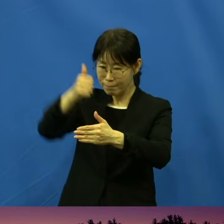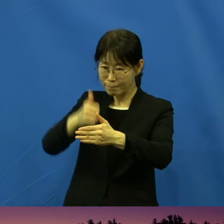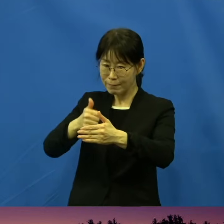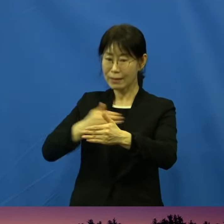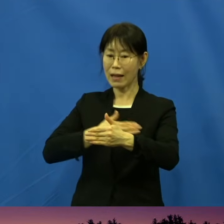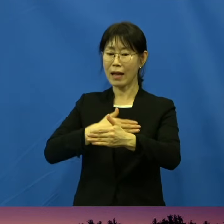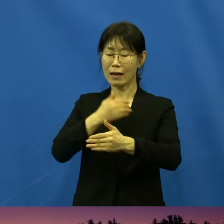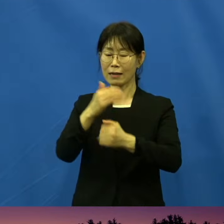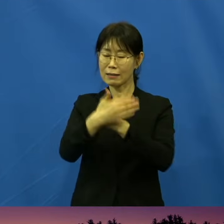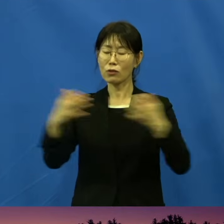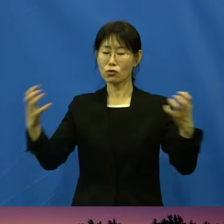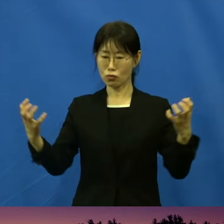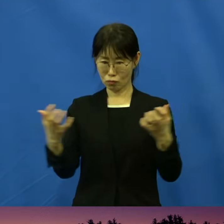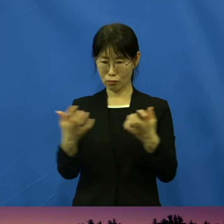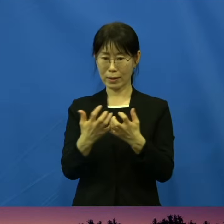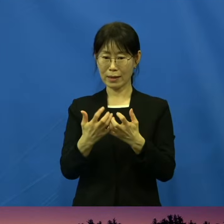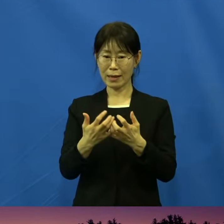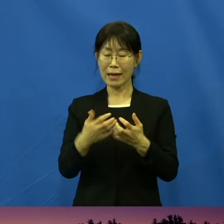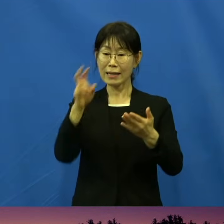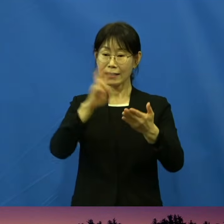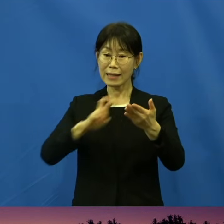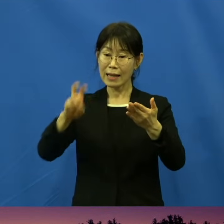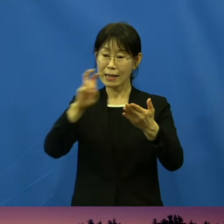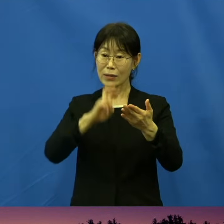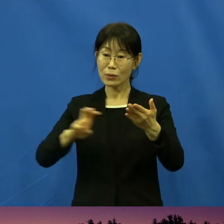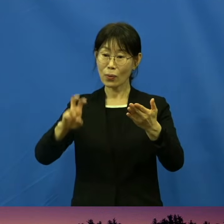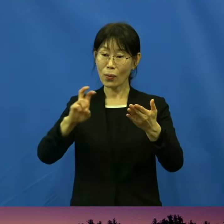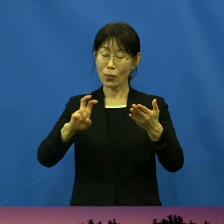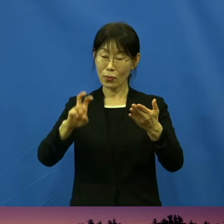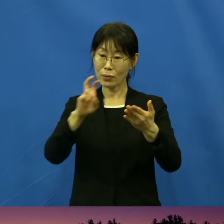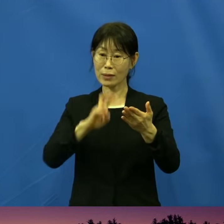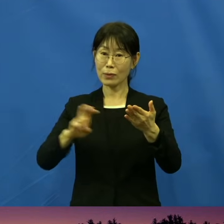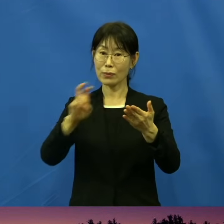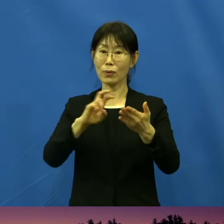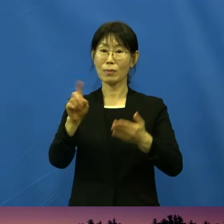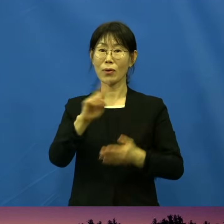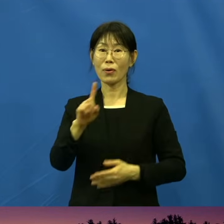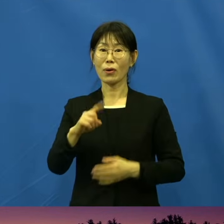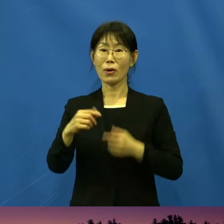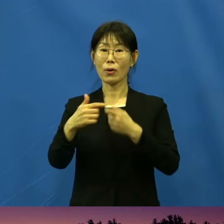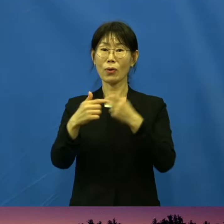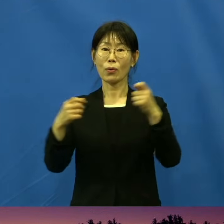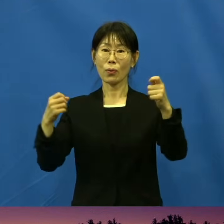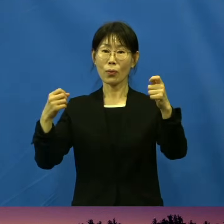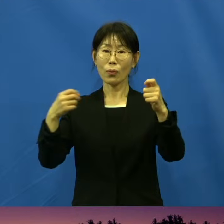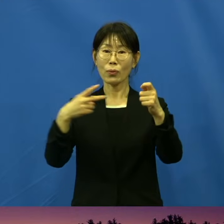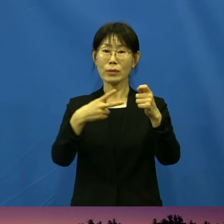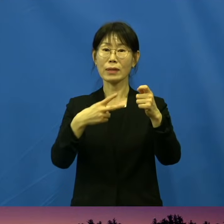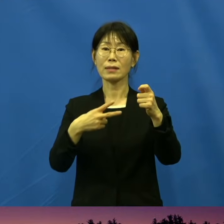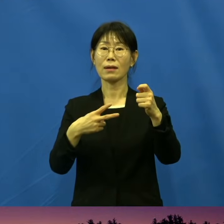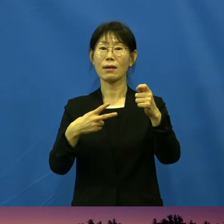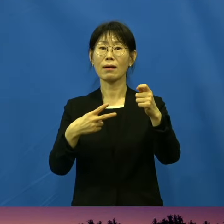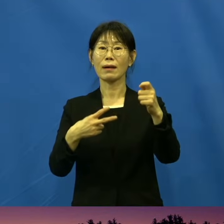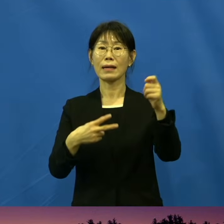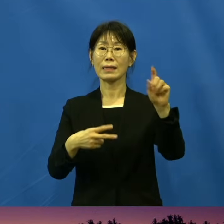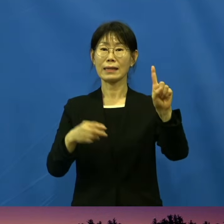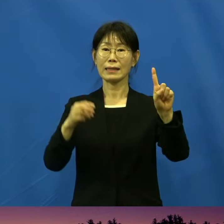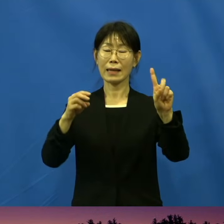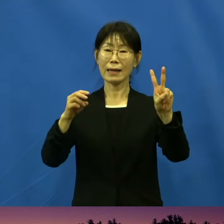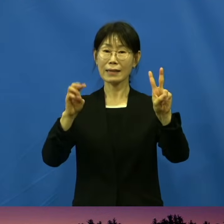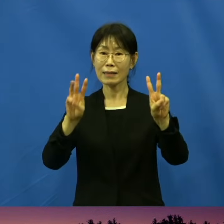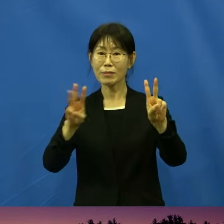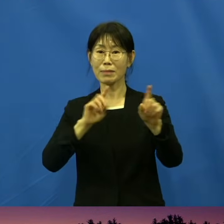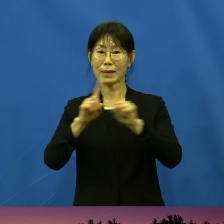많이 하잖아요. 골로새서를 보면 골로새 2장 3절, 그 안에는, 그리스도 안에는 지혜와